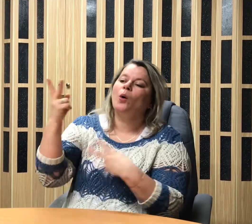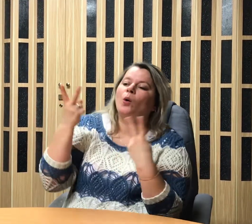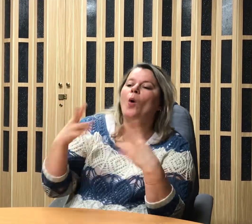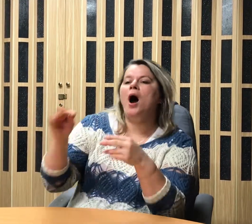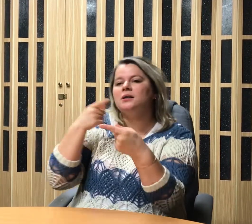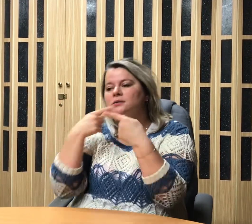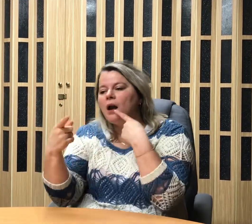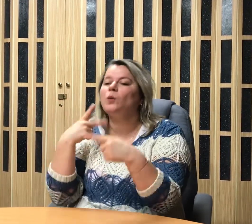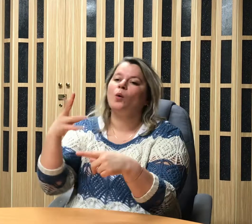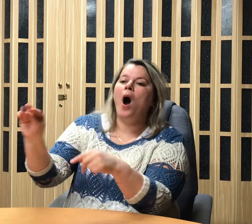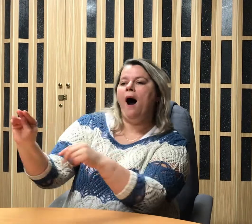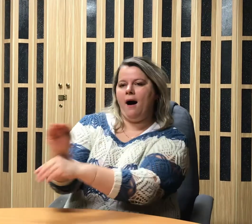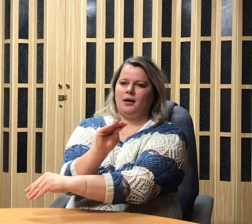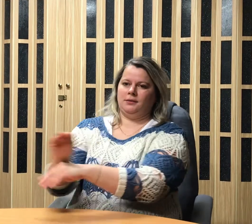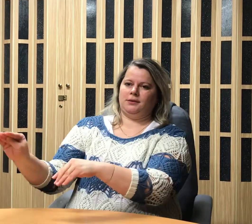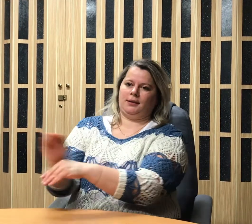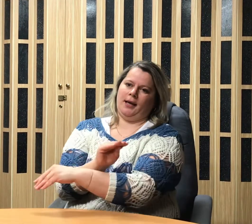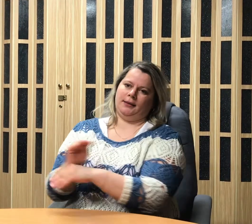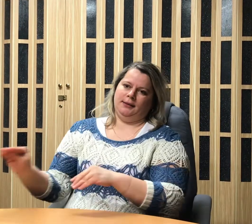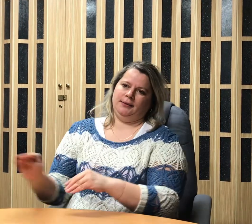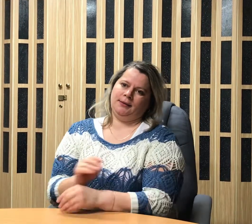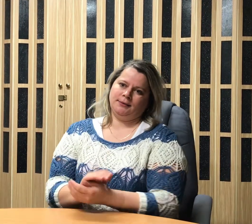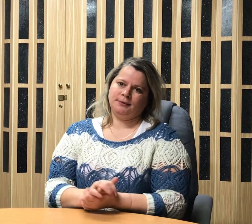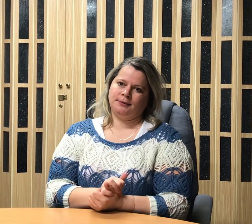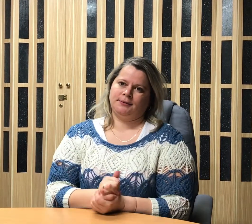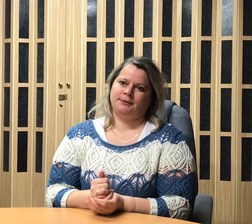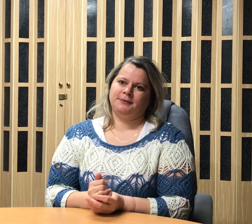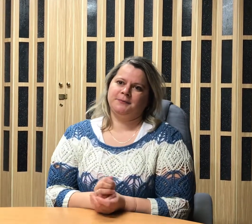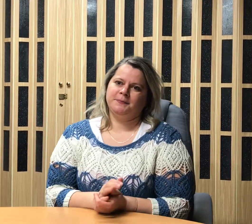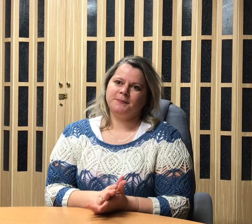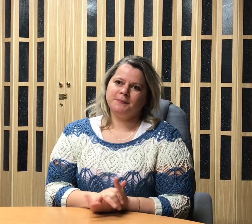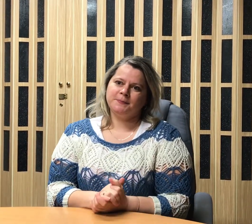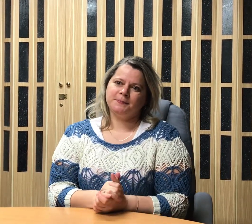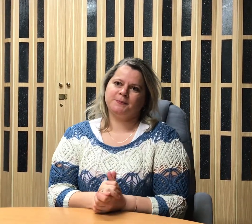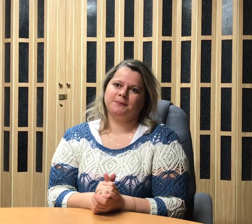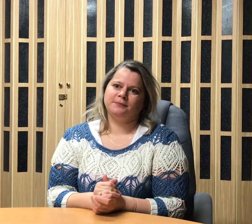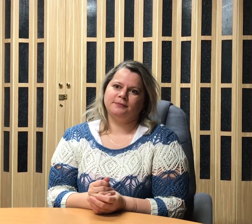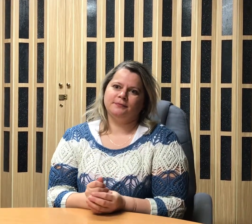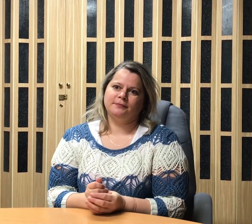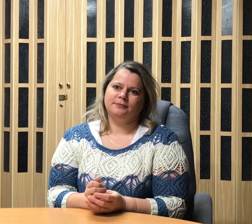noteiktu lūgtu, lai viņš man izstāsta, kas ir, kā ir jāveic ārstēšana.